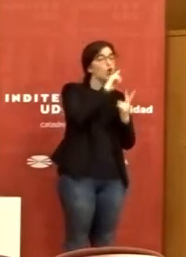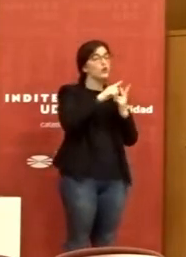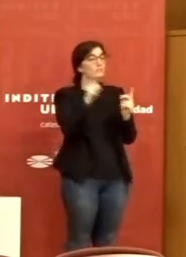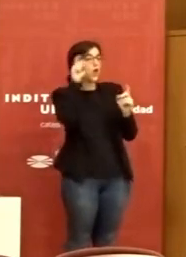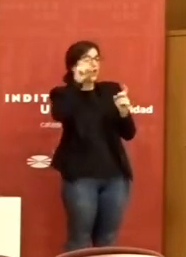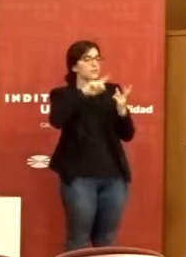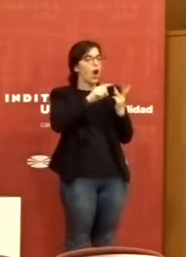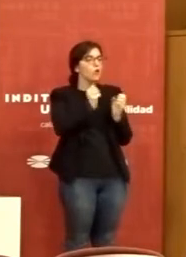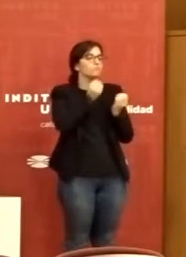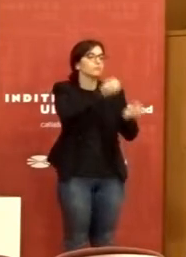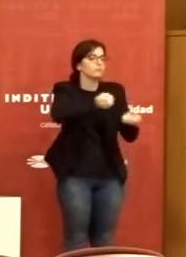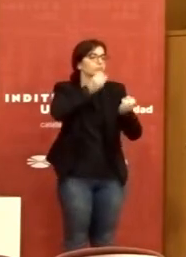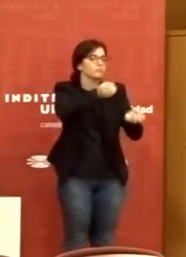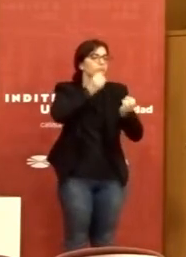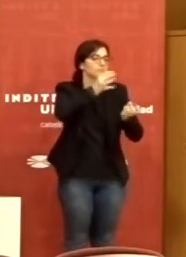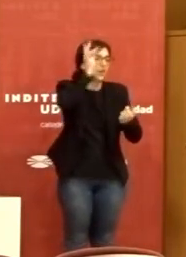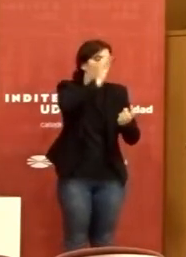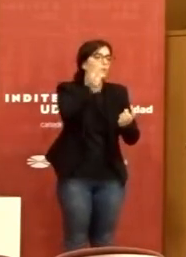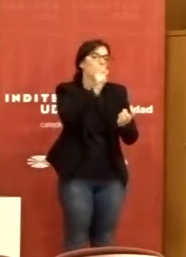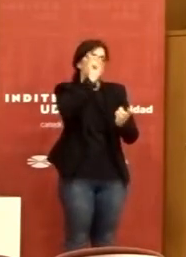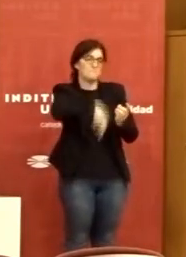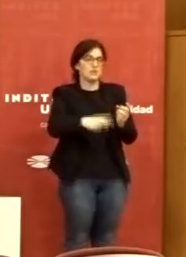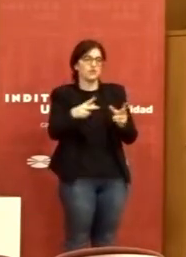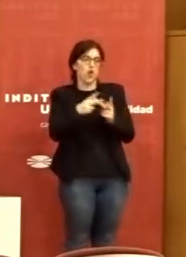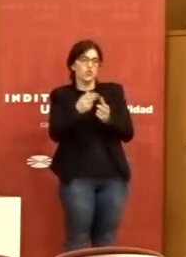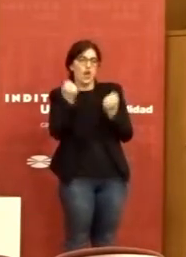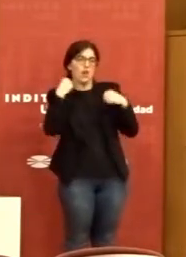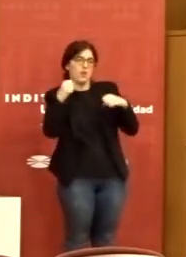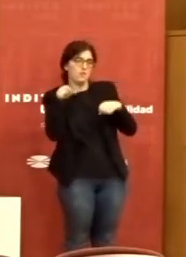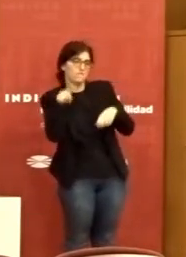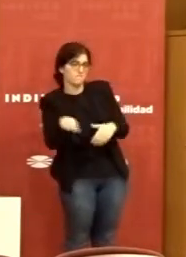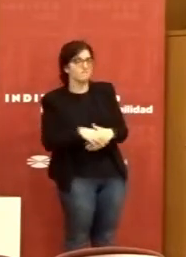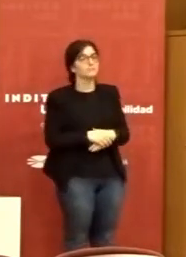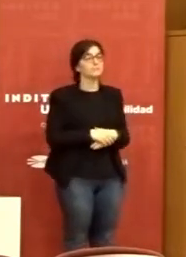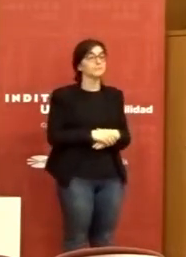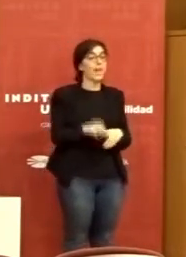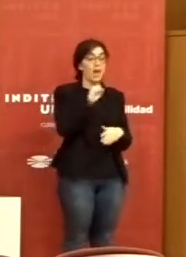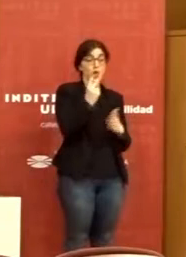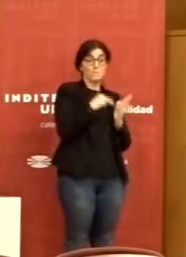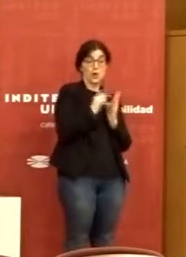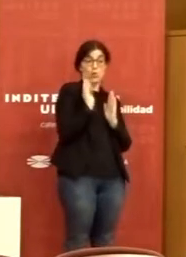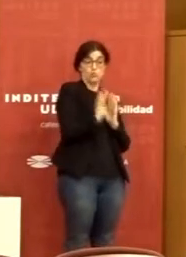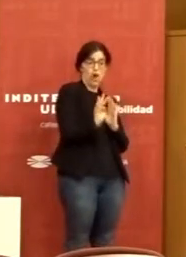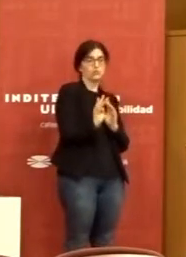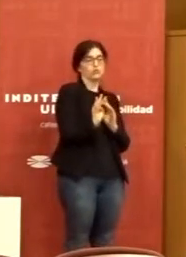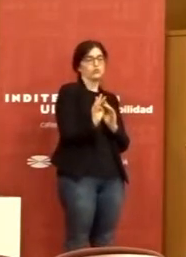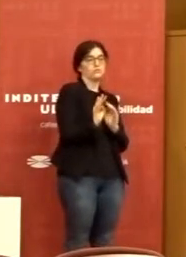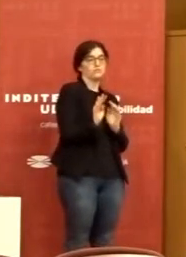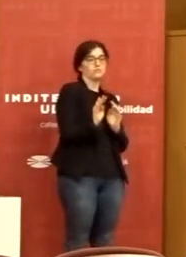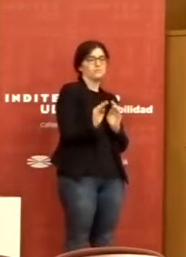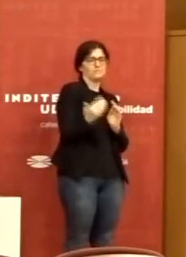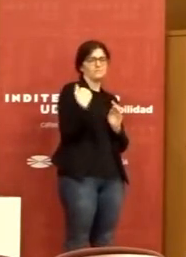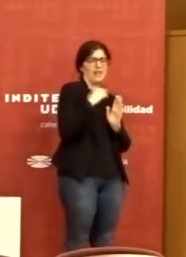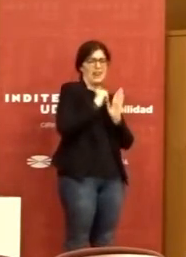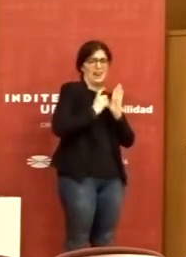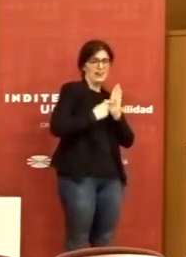del conocimiento, sino también sociales. En el año 2004, 3 años antes de la publicación de la reforma de la Ley